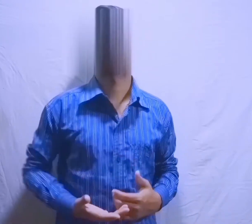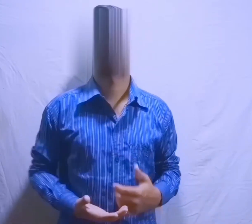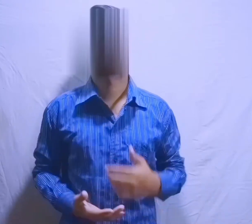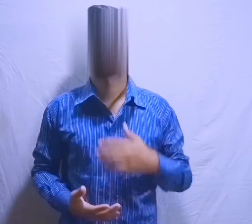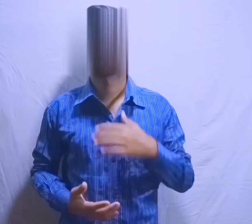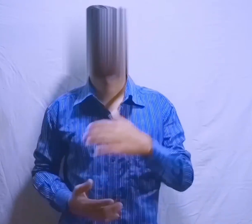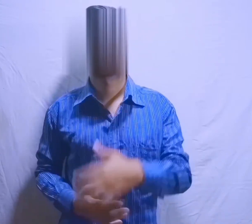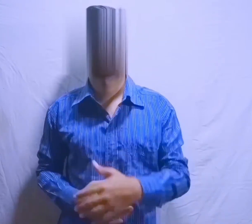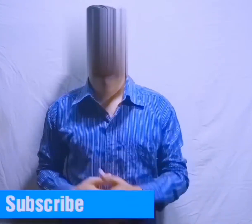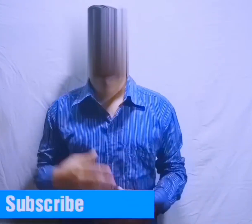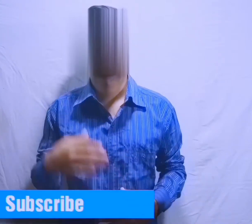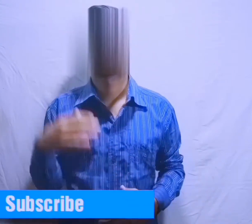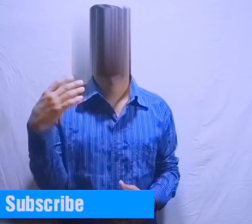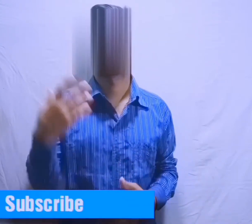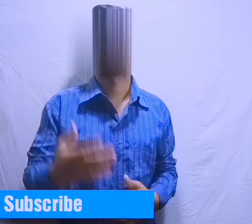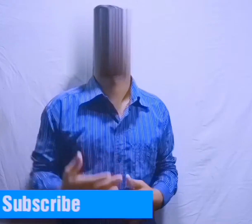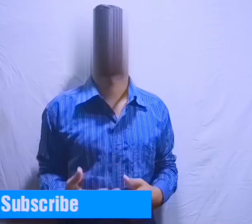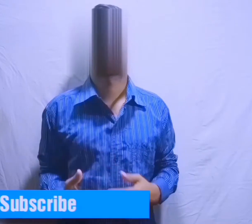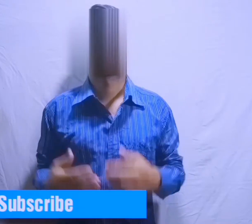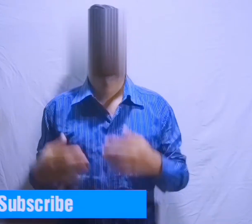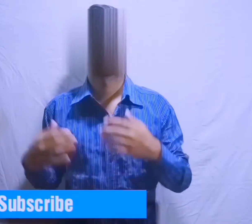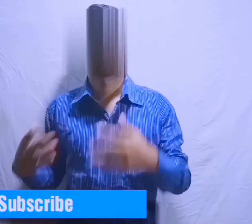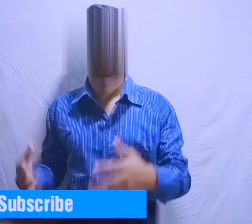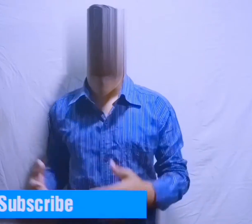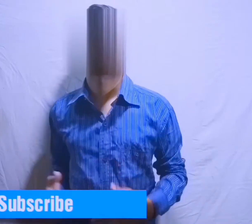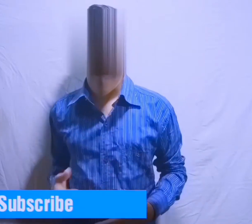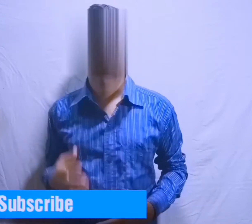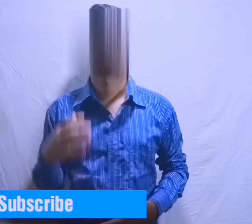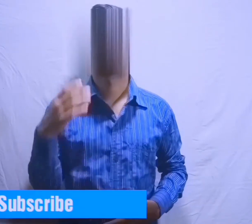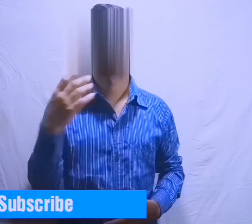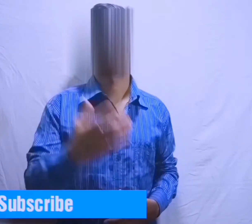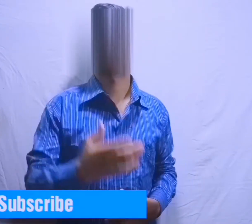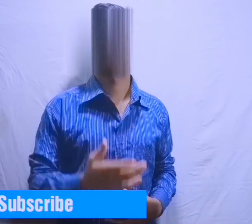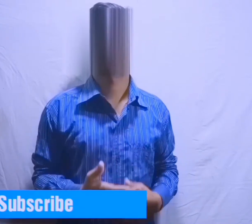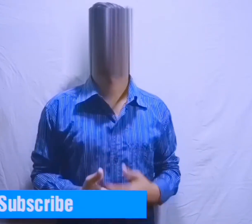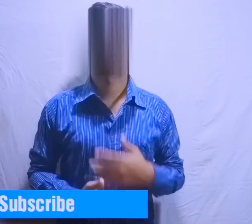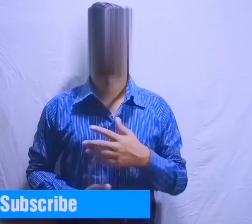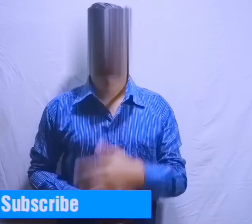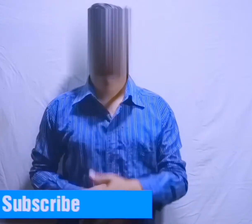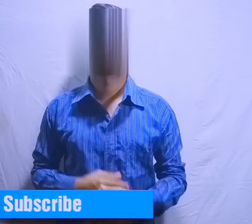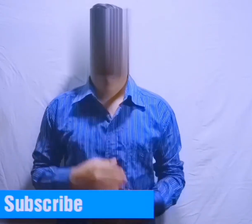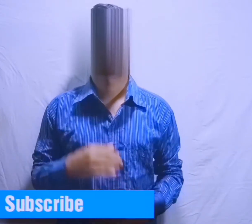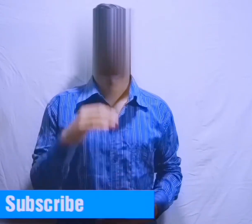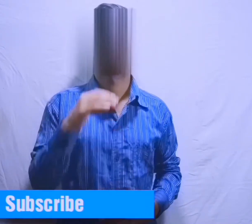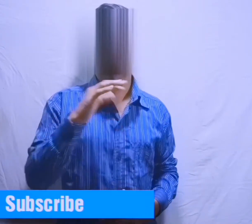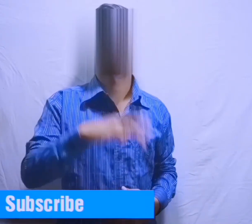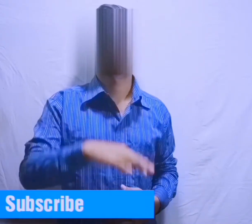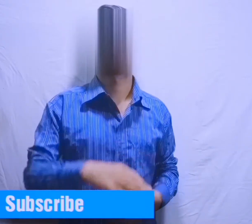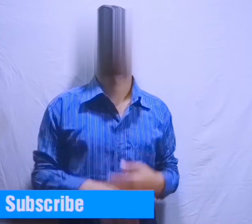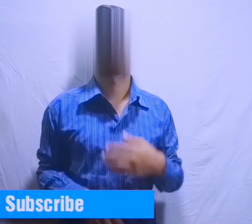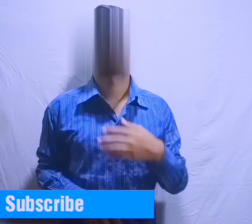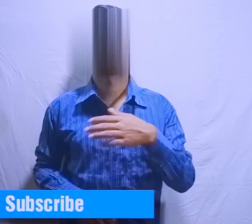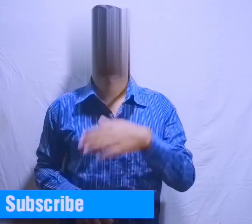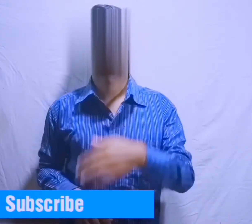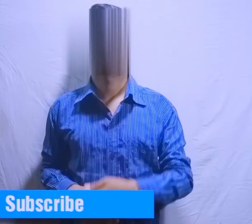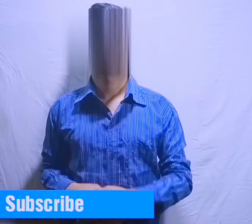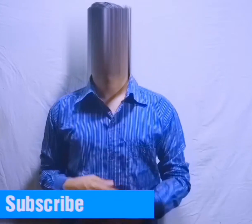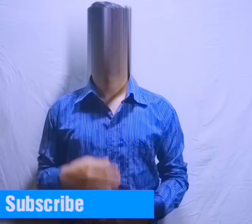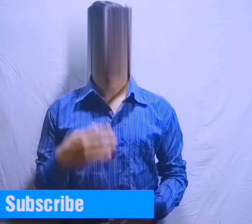যতক্ষণ না তা শুকিয়ে প্রায় অর্ধেক হয়ে যাচ্ছে ততক্ষণ পর্যন্ত ফোটান। চাইলে স্বাদের জন্য এর